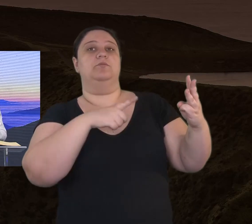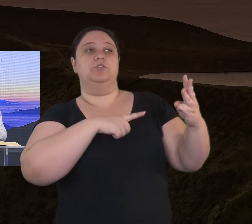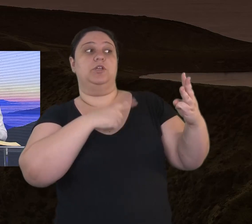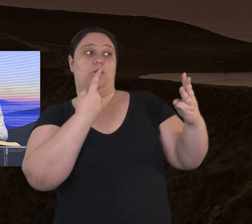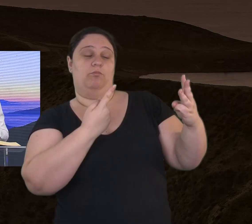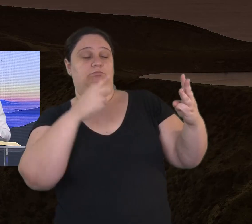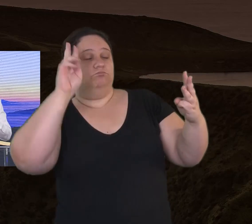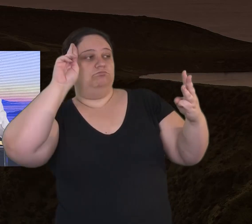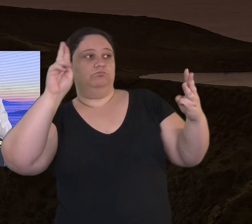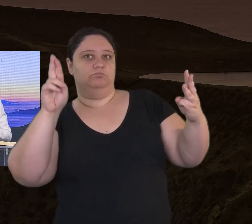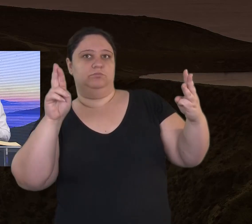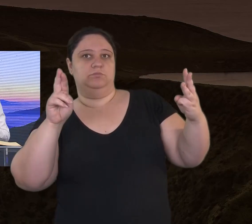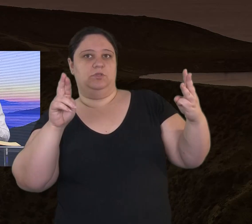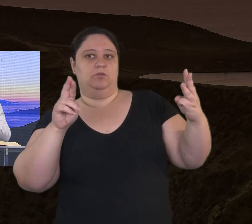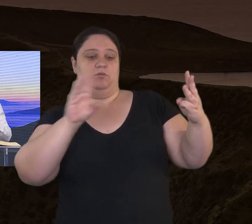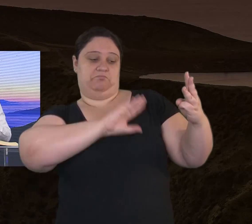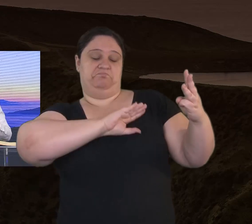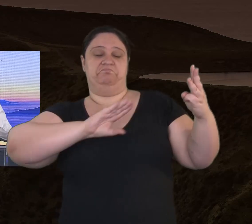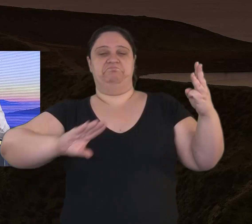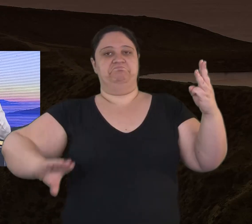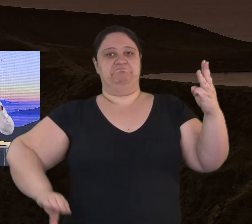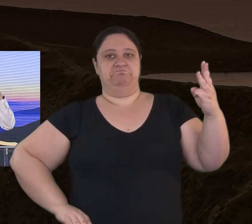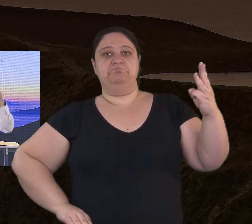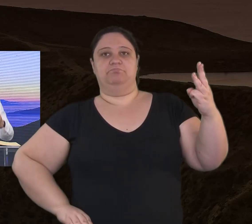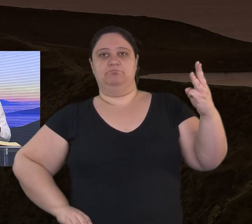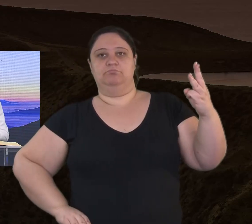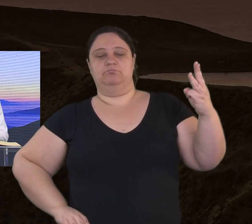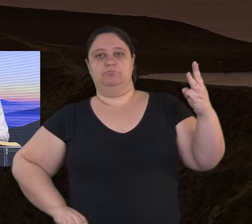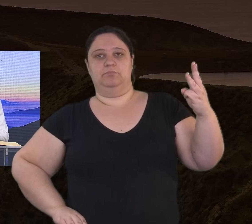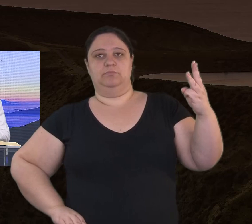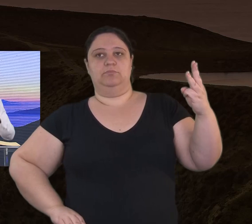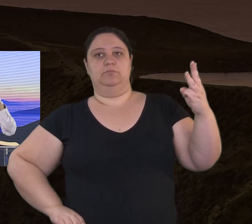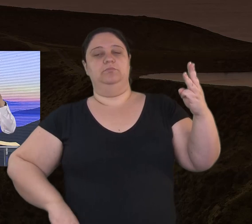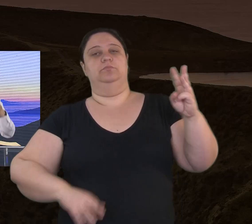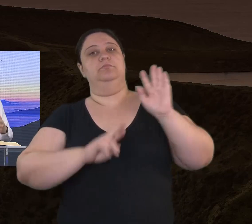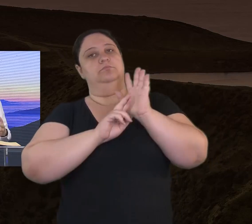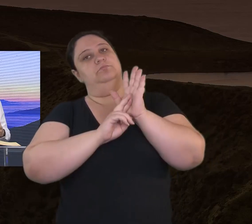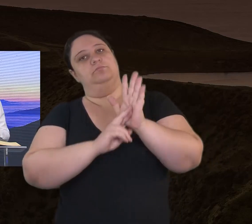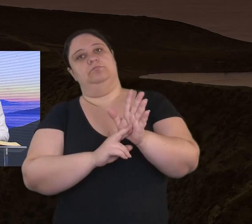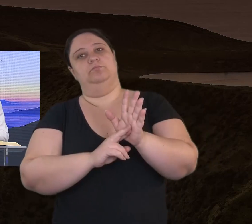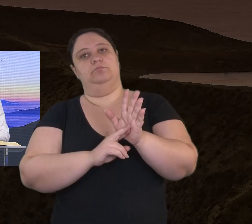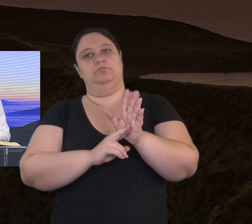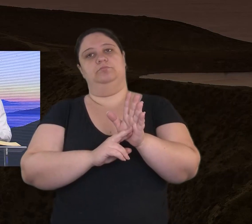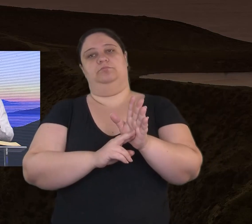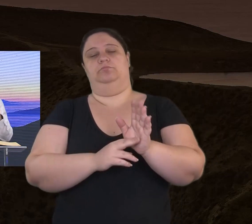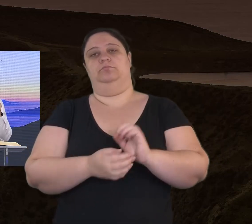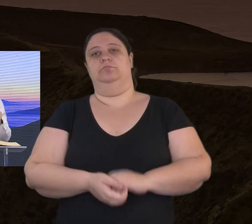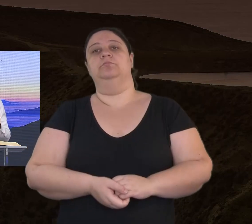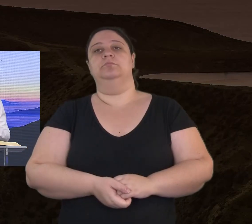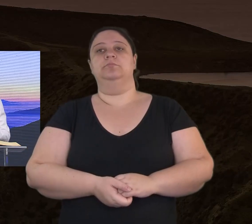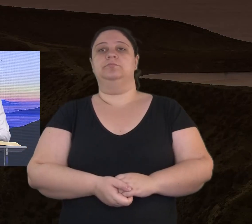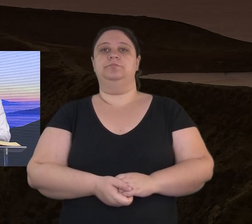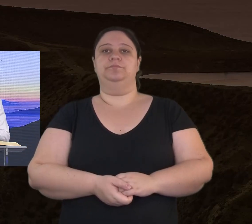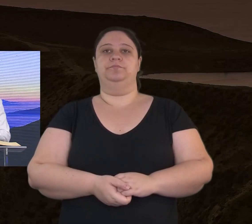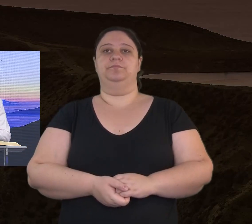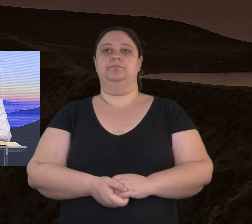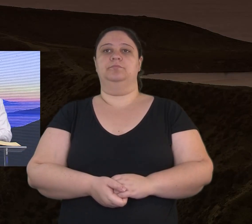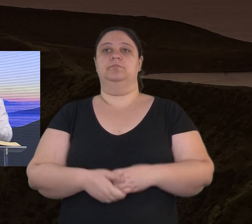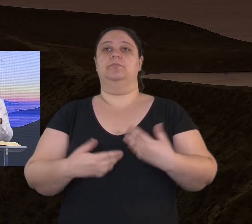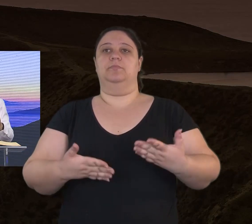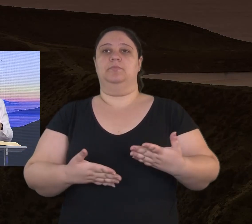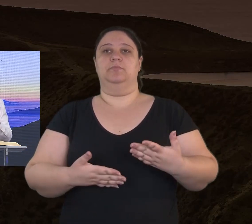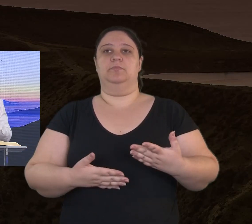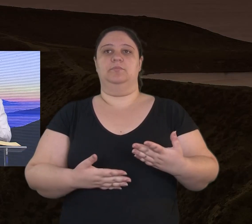de homem é o próprio Cristo. Cristo representando o próprio Jeová, o próprio Yahvé, né? E ele é